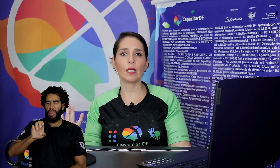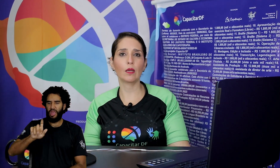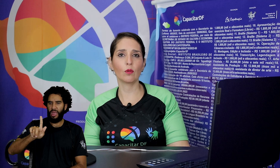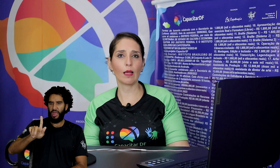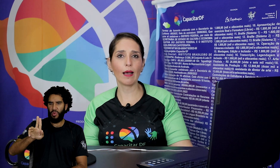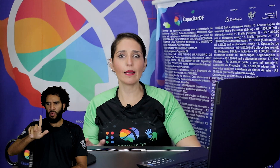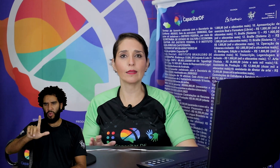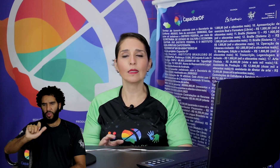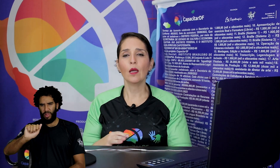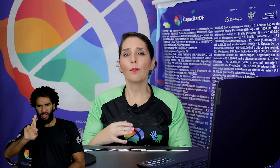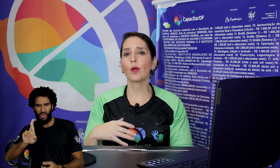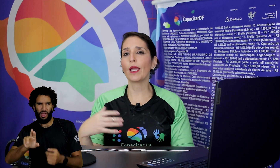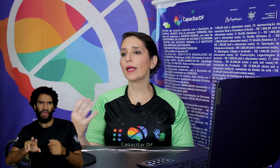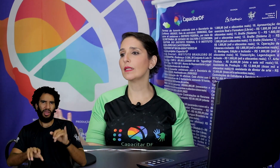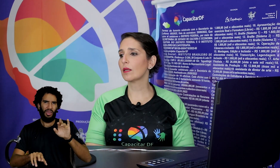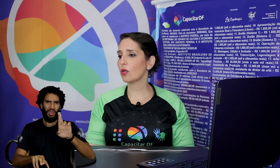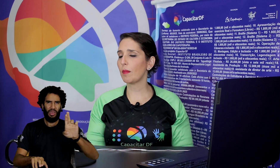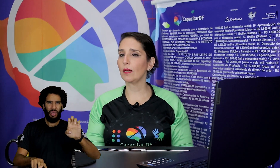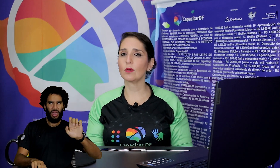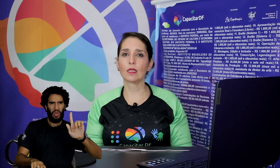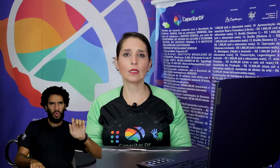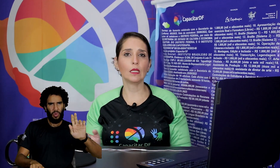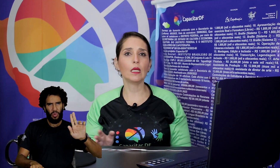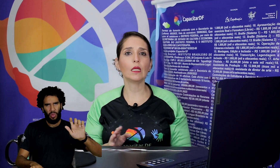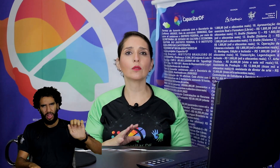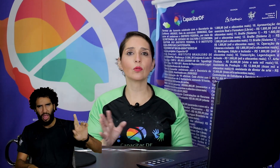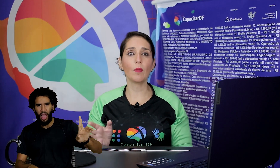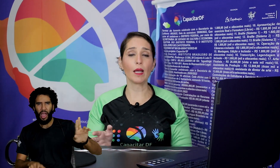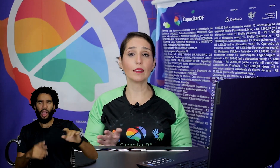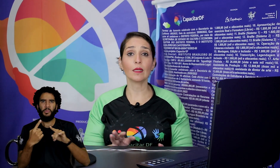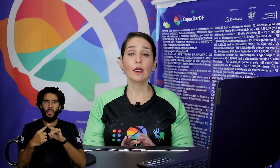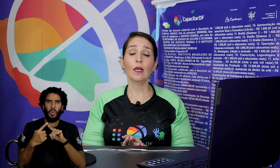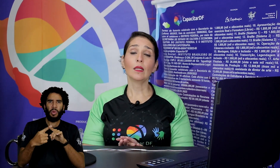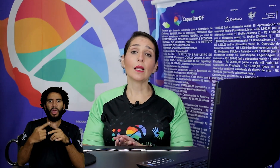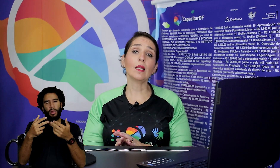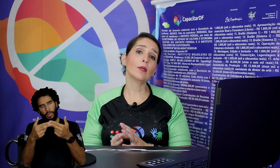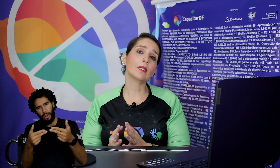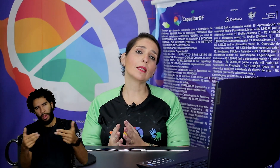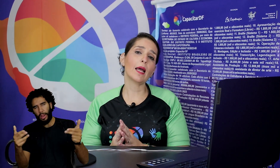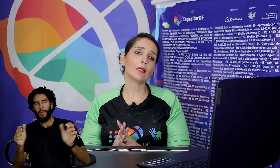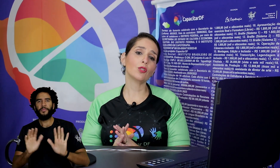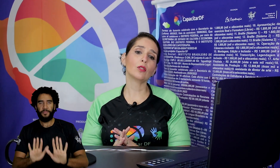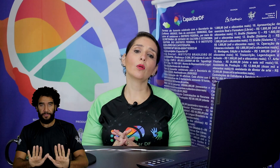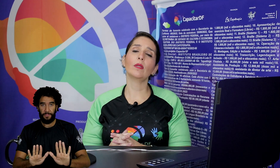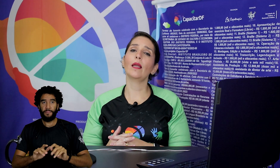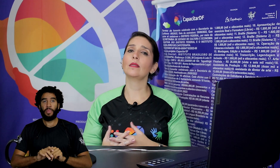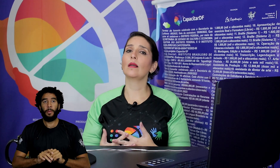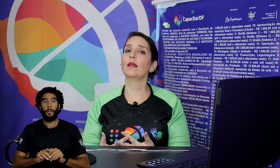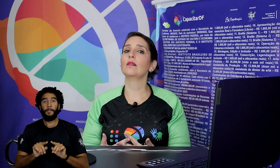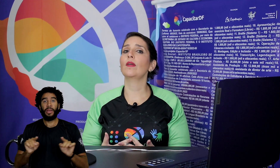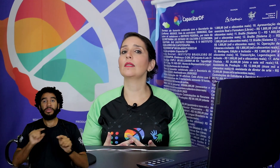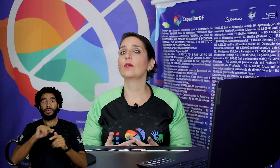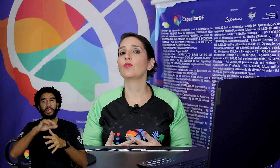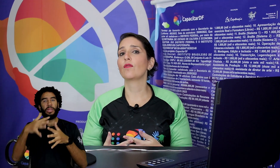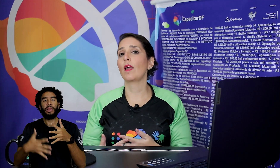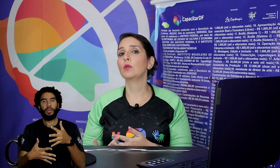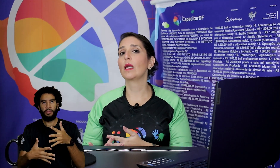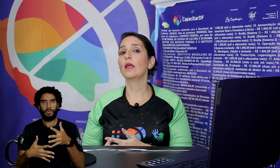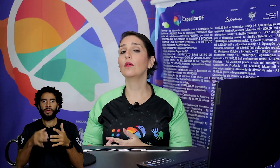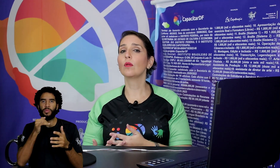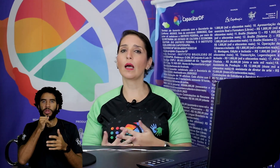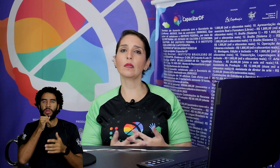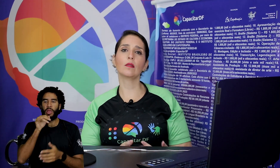verbos irregulares, por que que eles são chamados assim e tudo mais. Na língua de sinais, a gente não tem essa classificação de